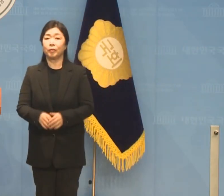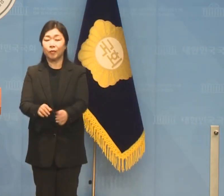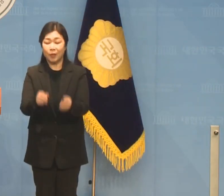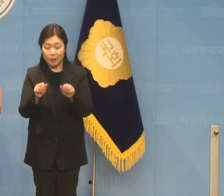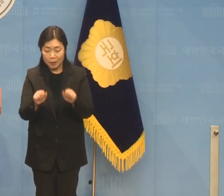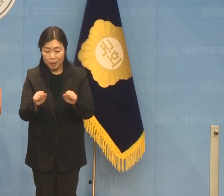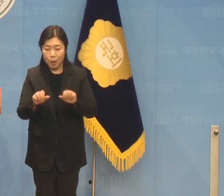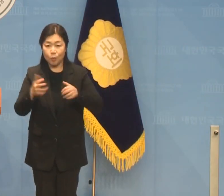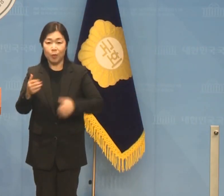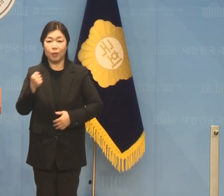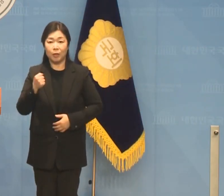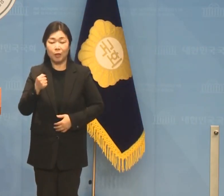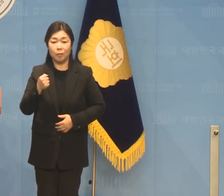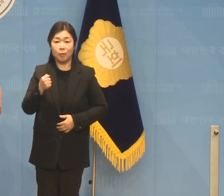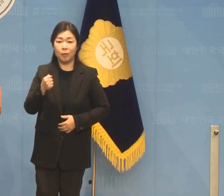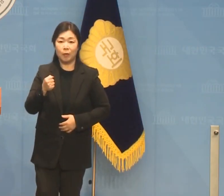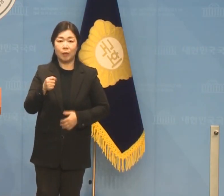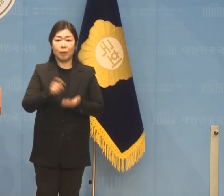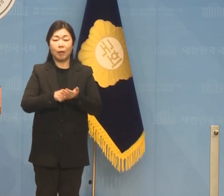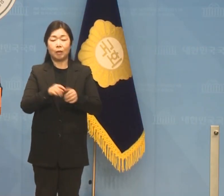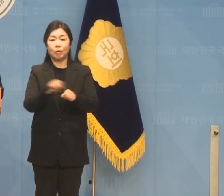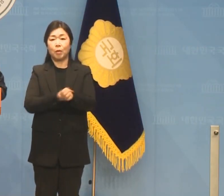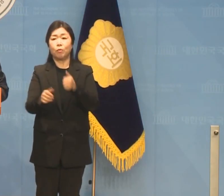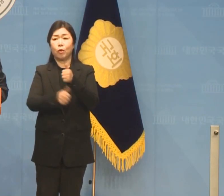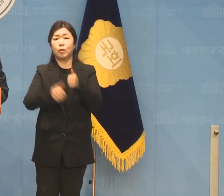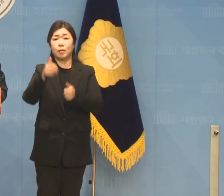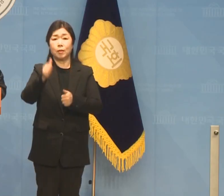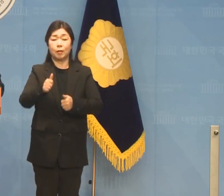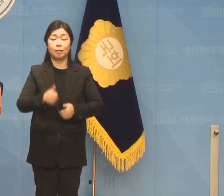안녕하십니까. 국민의힘 미디어특위위원장 이상입니다.